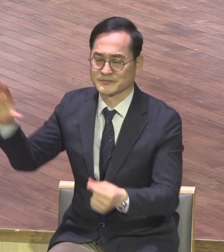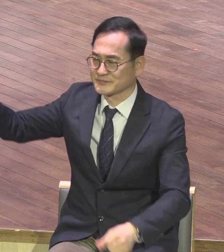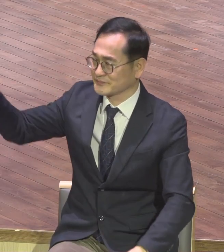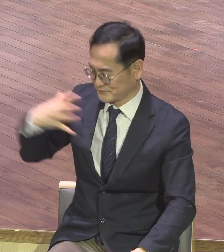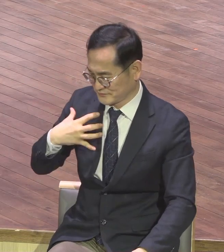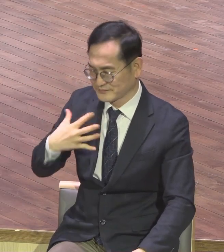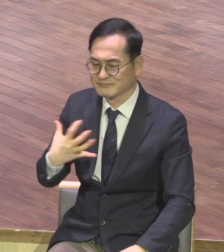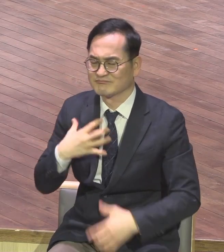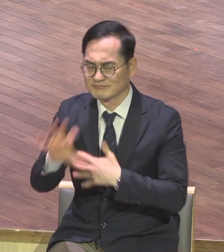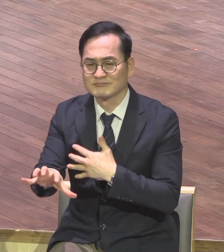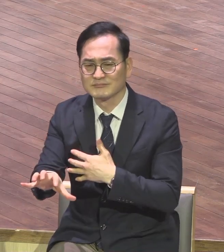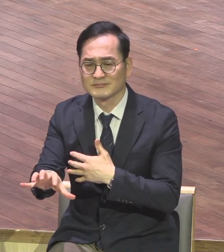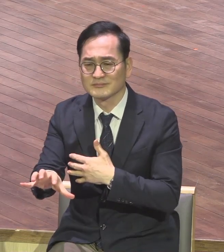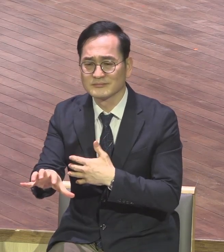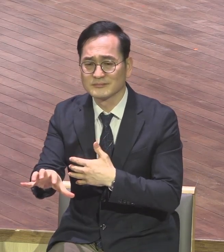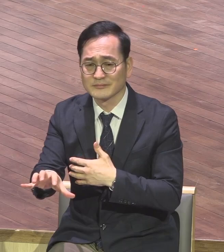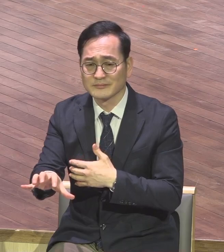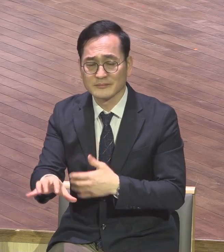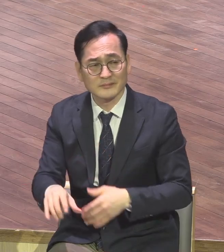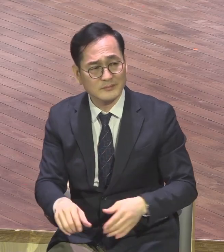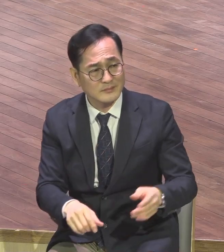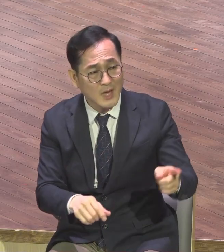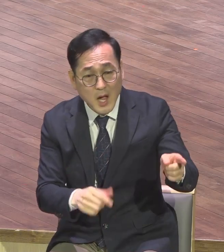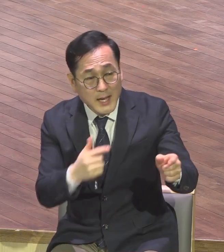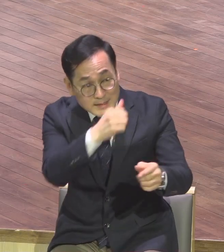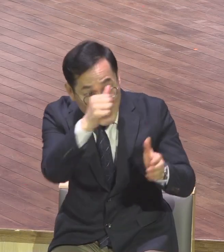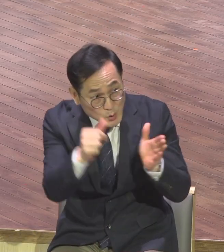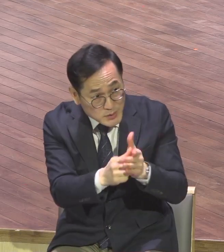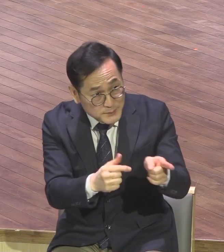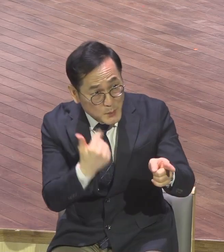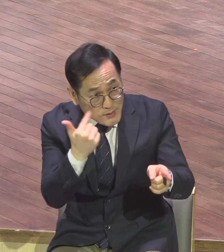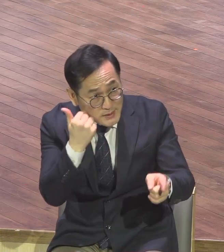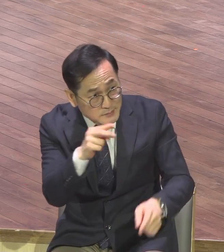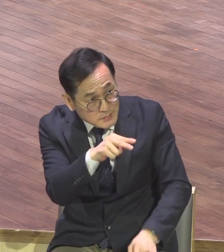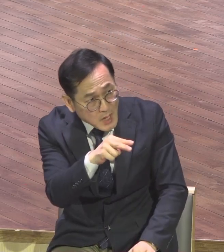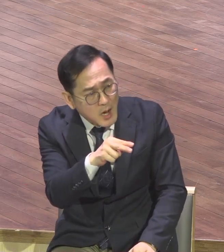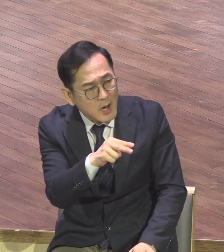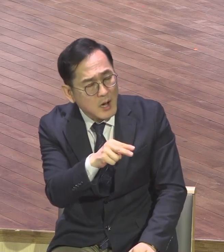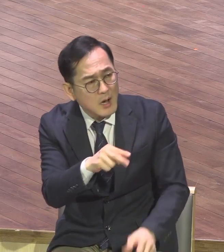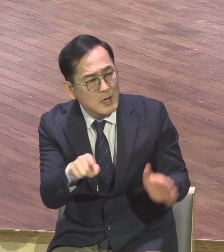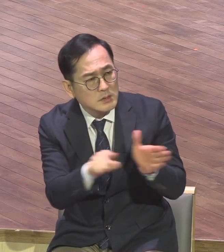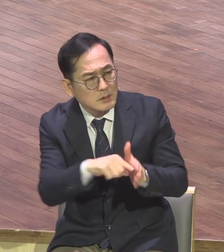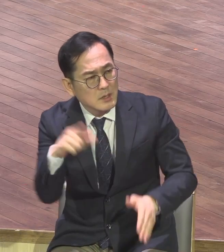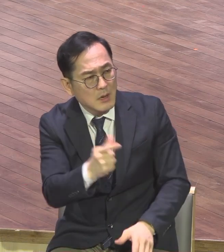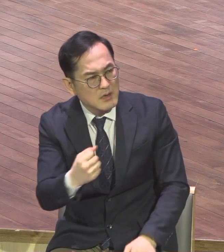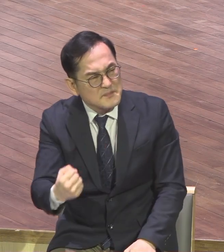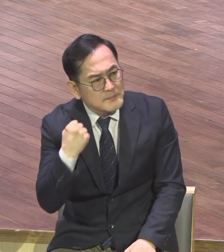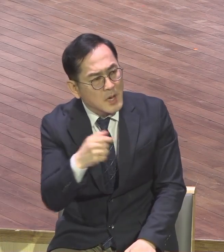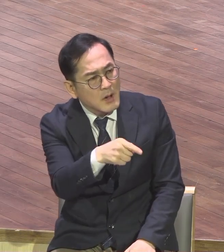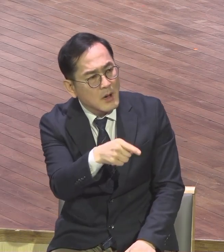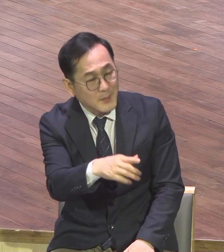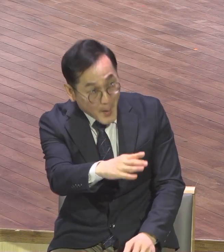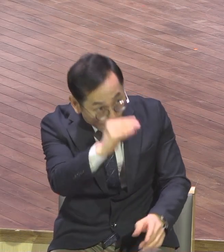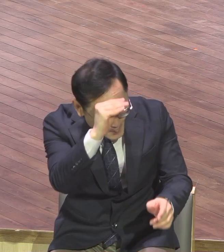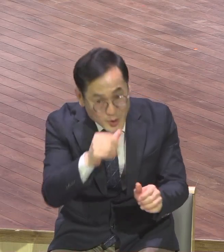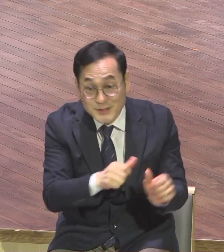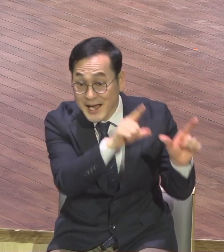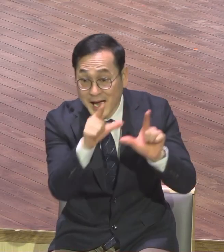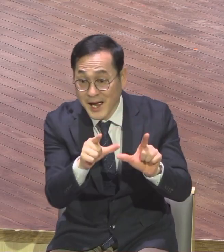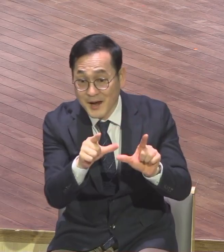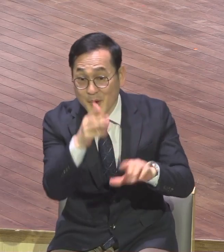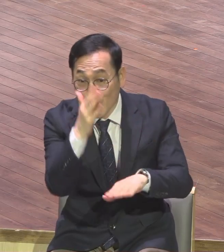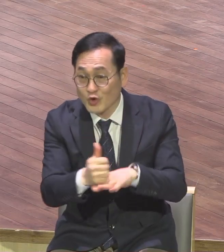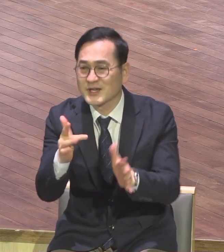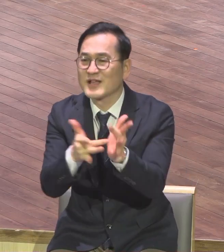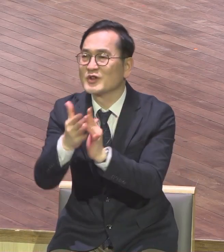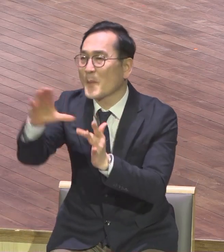신앙생활 하면 좋겠다라는 그 정도 본인이 되시기 바랍니다. 야, 저분처럼 저렇게 기도하고 저렇게 정말